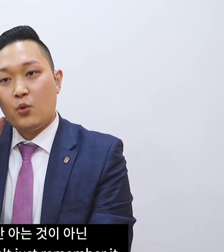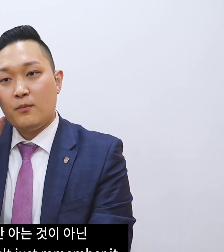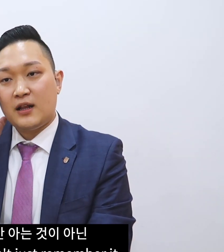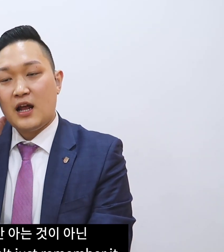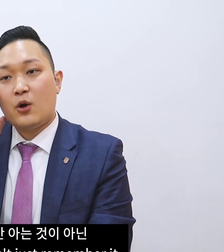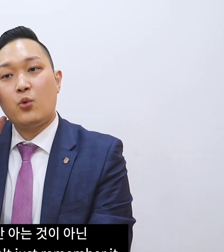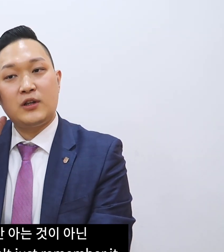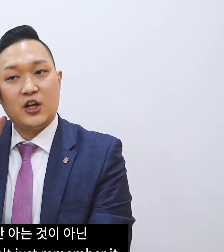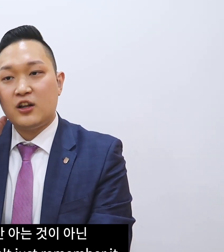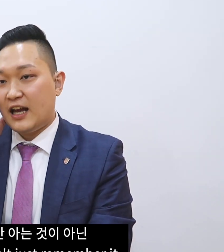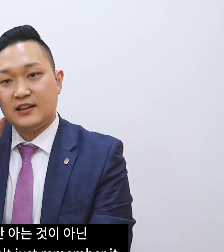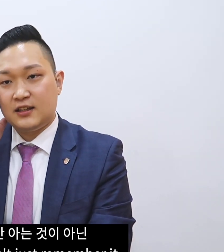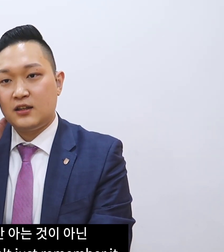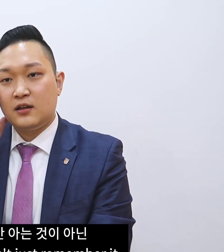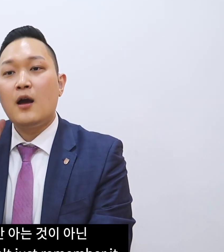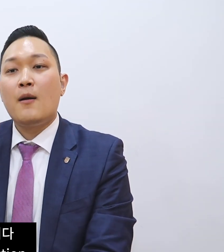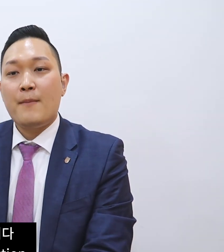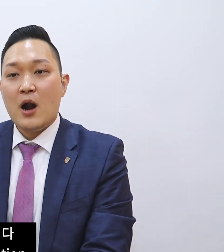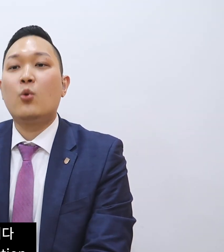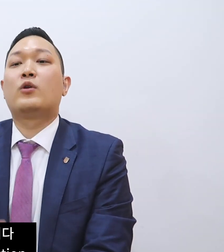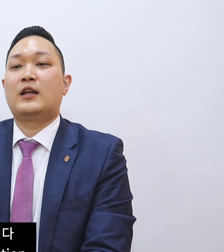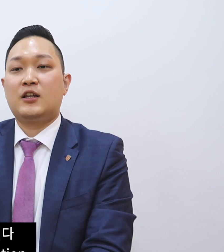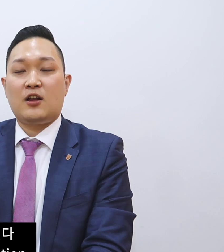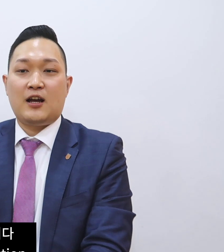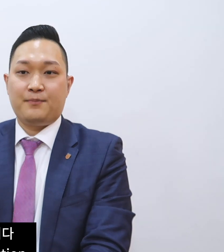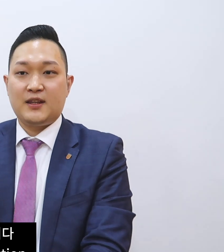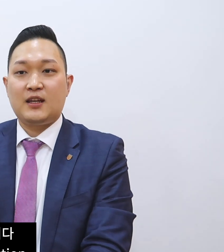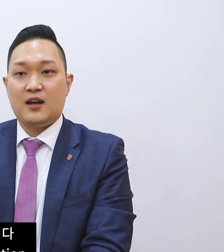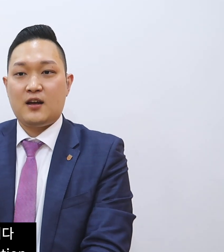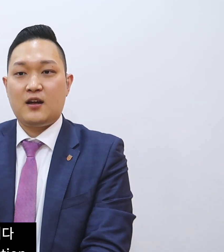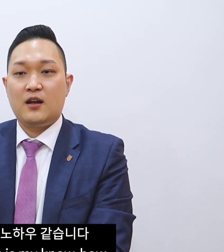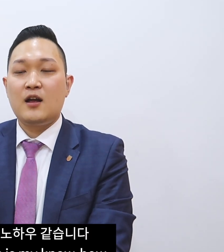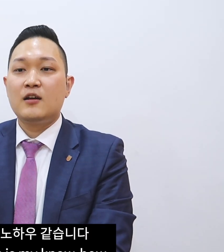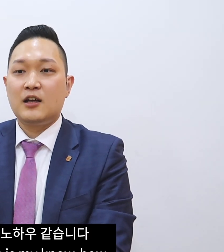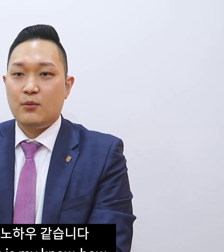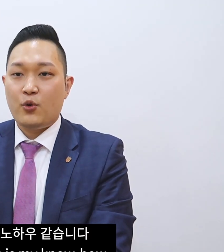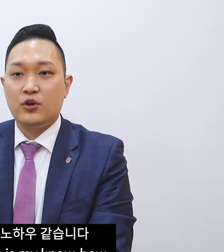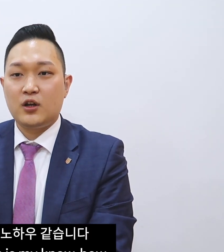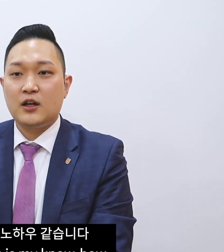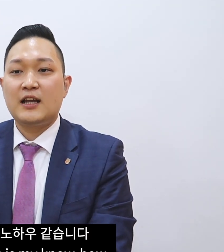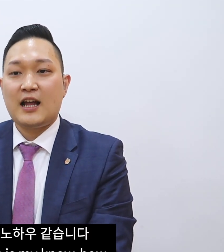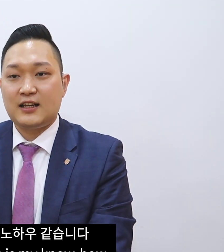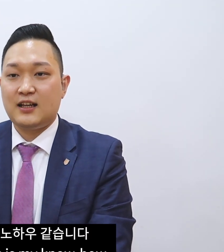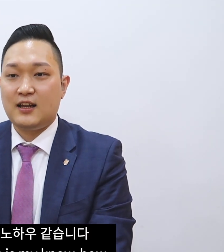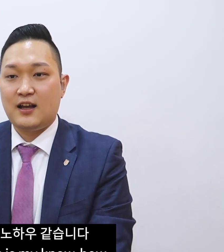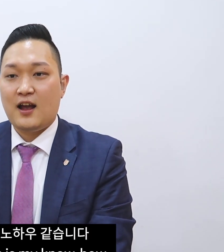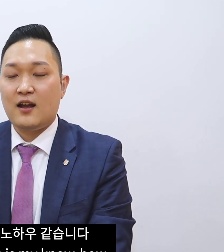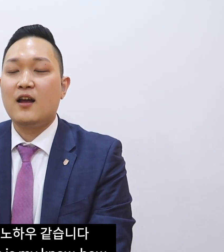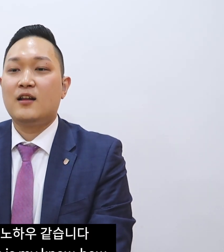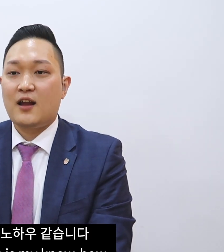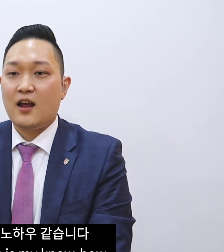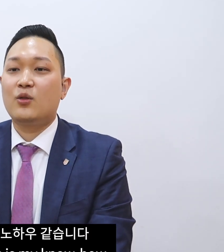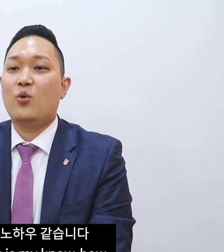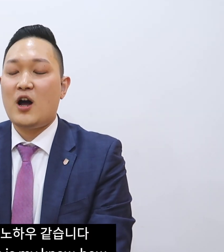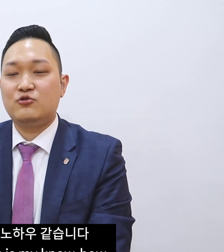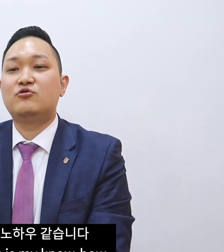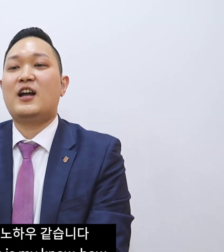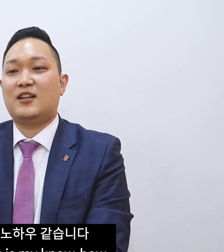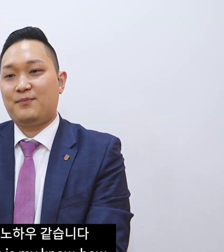말로만 하고 있는 건 아니 바로 지정합니다. 기본 다치니까 제 노하우